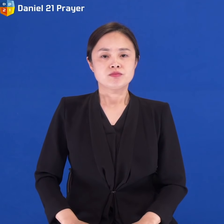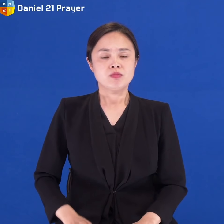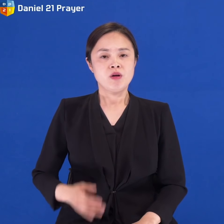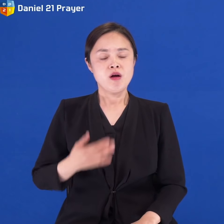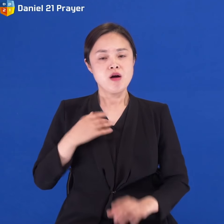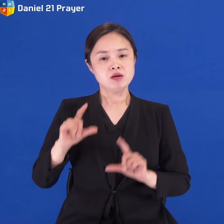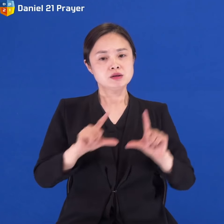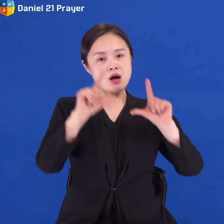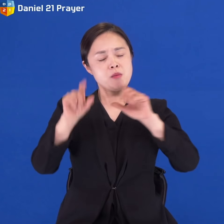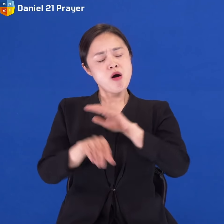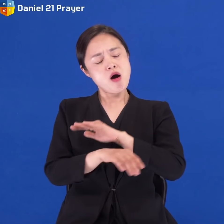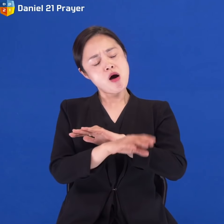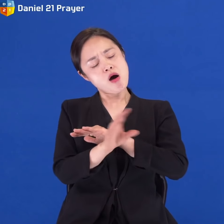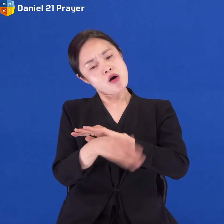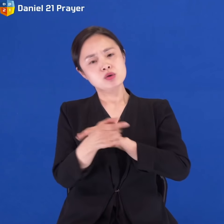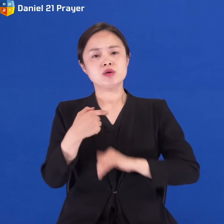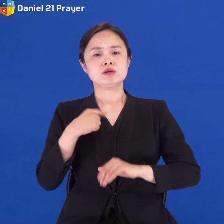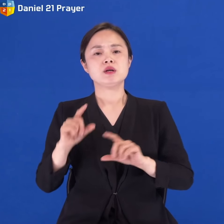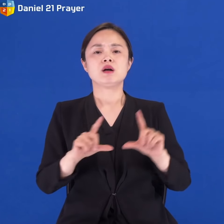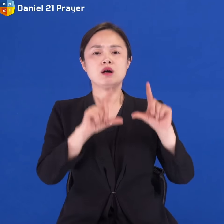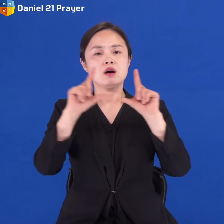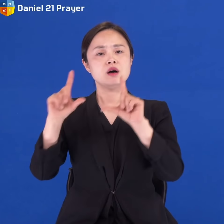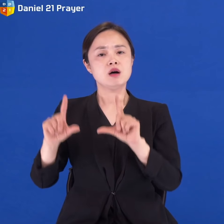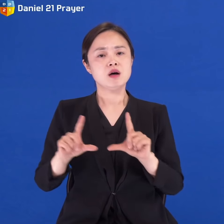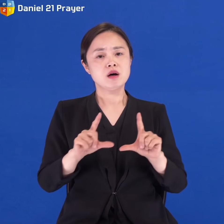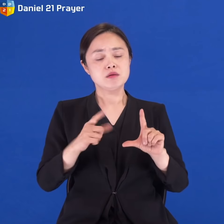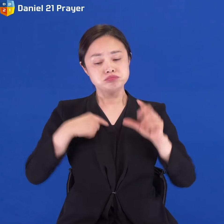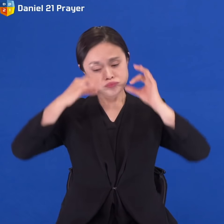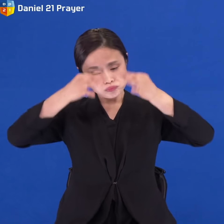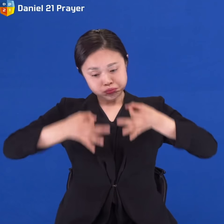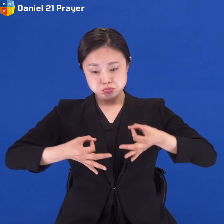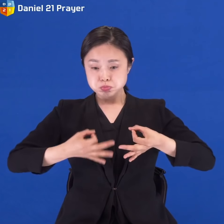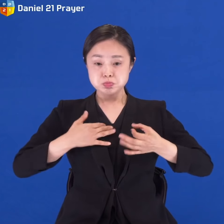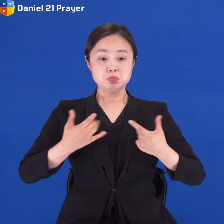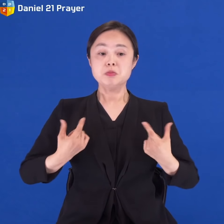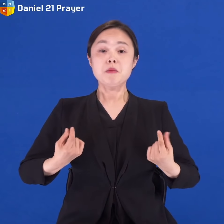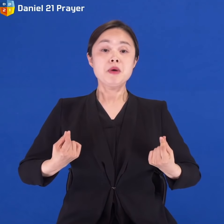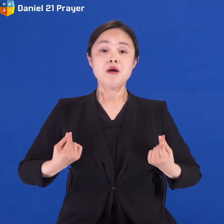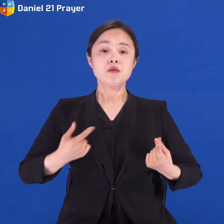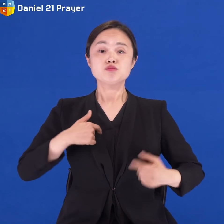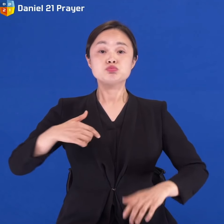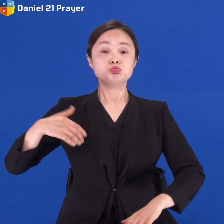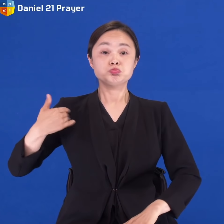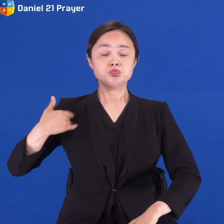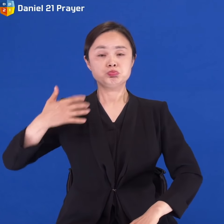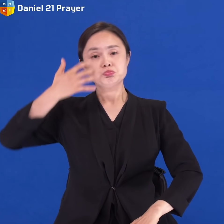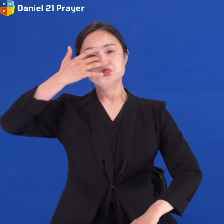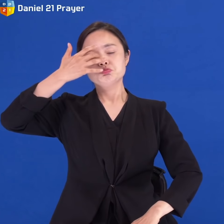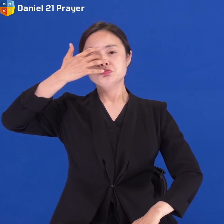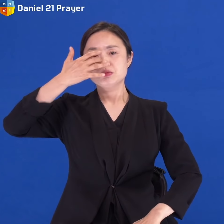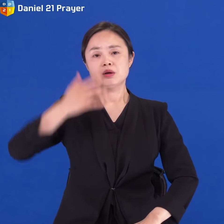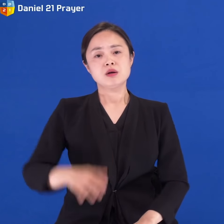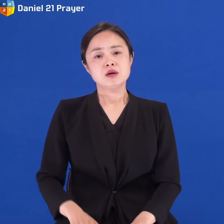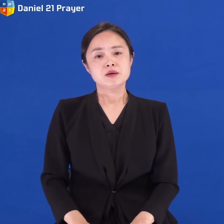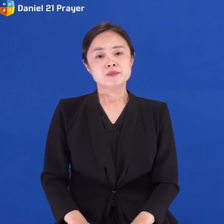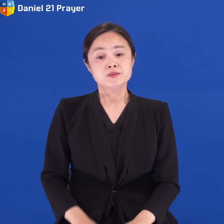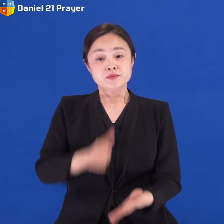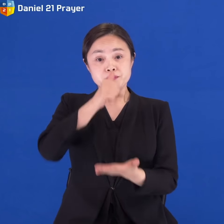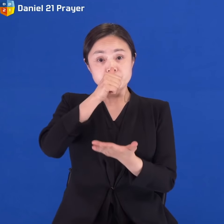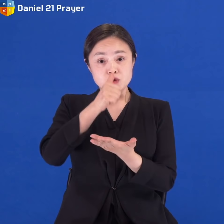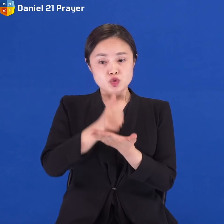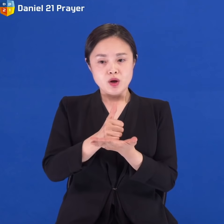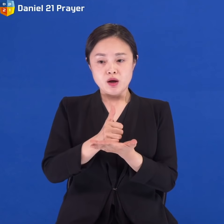있었습니다. 저의 양심은 부끄러웠기 때문에 그 모든 죄가 제